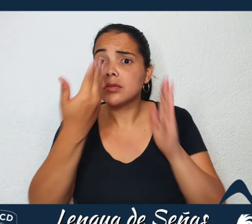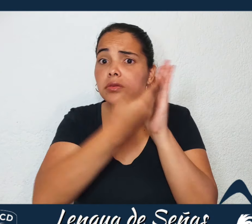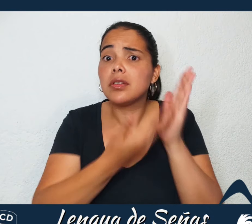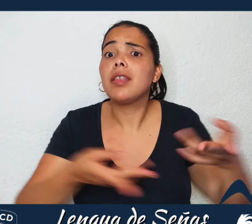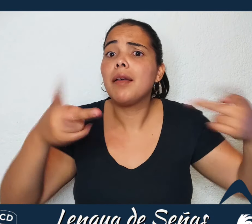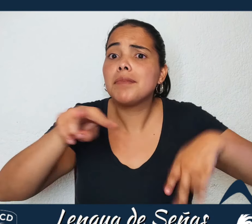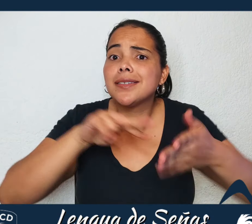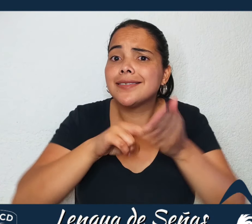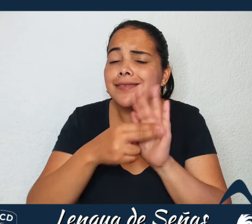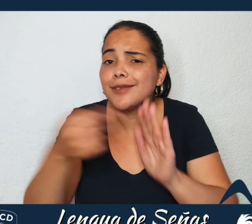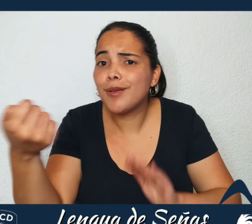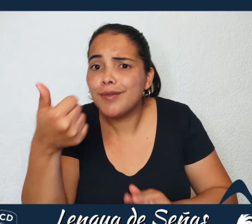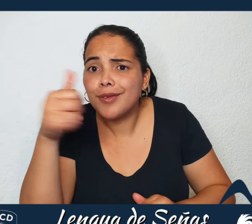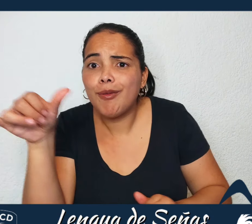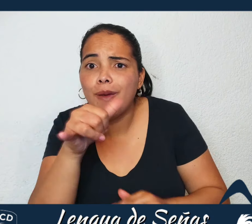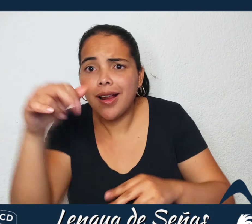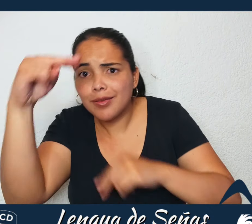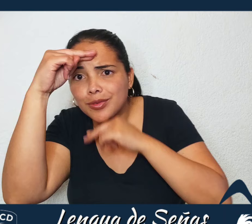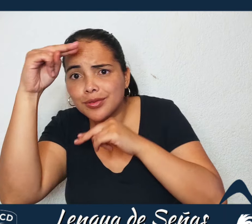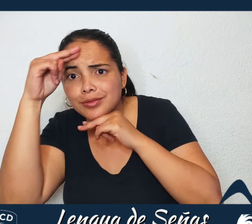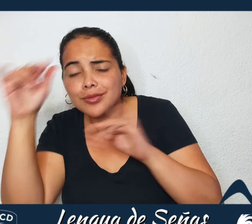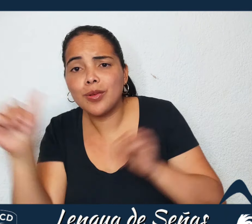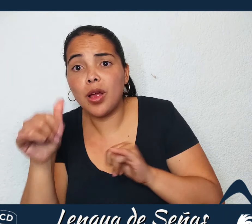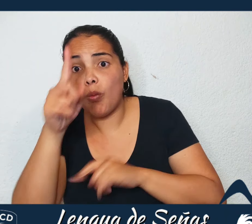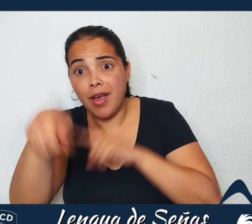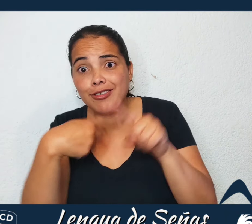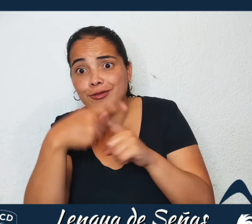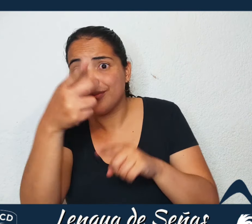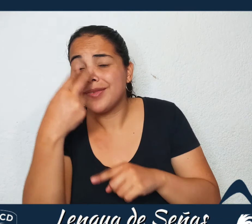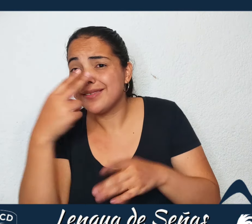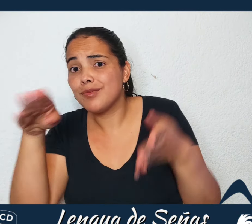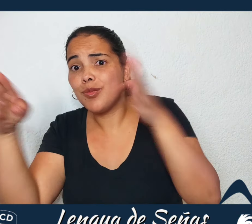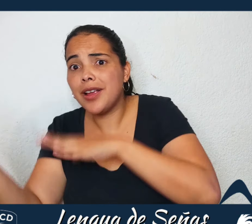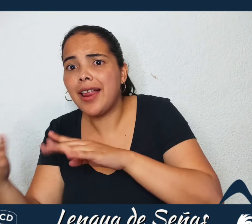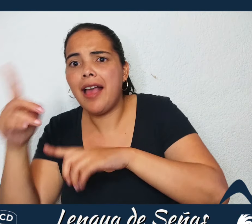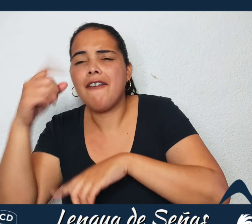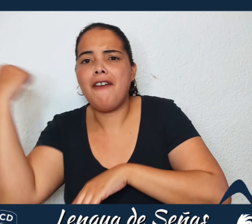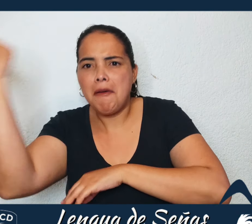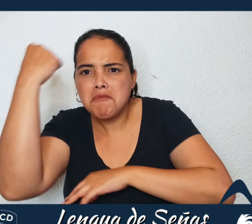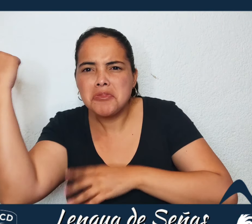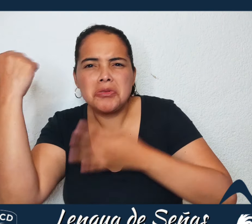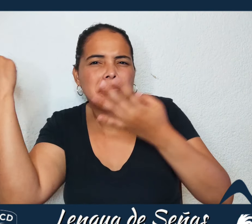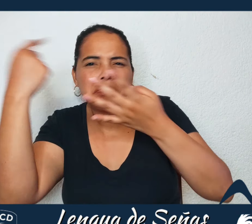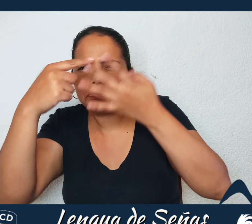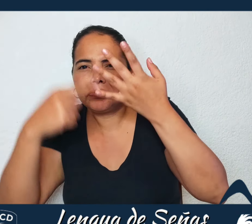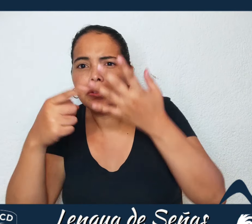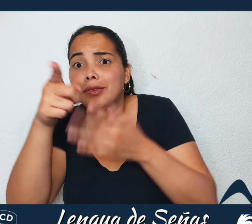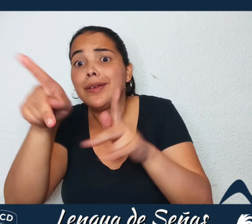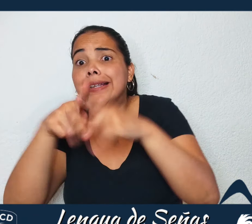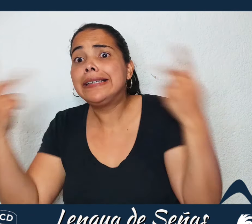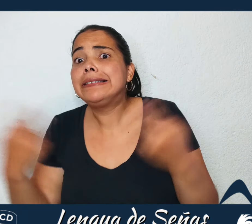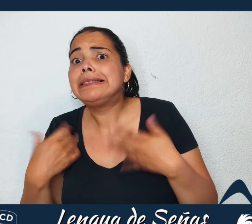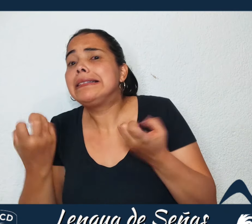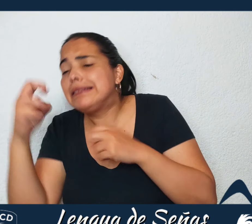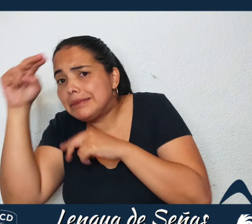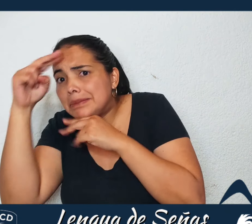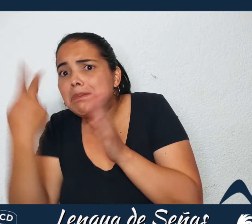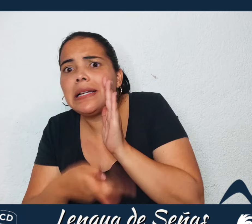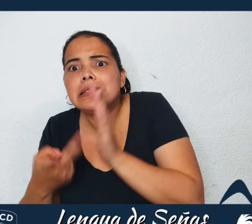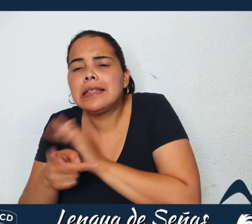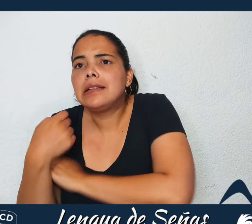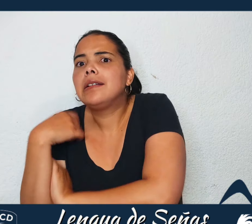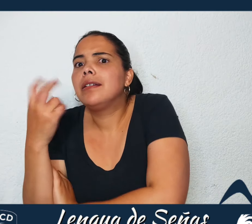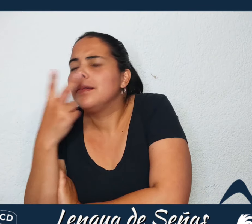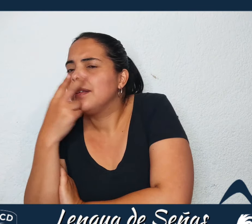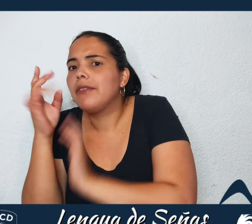al resucitar, Él manifiesta en ese momento su poder en contra del pecado y su victoria en contra de